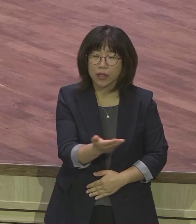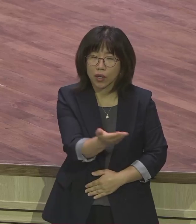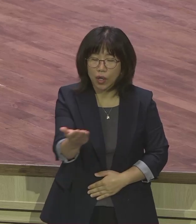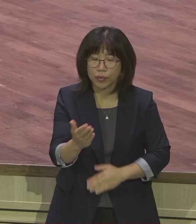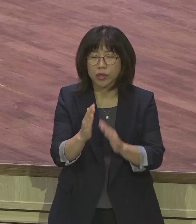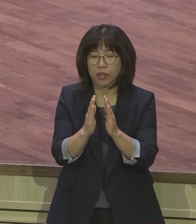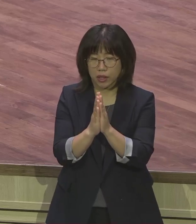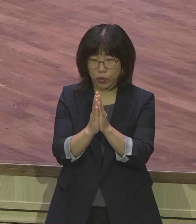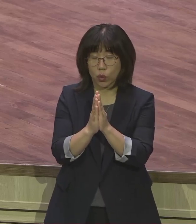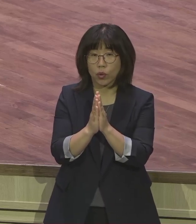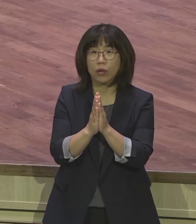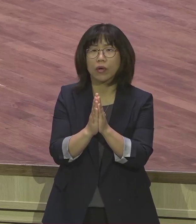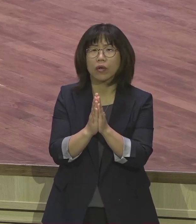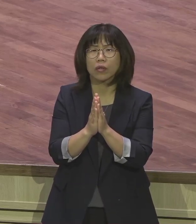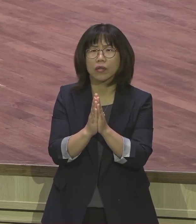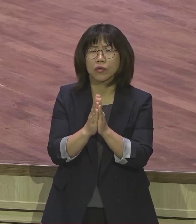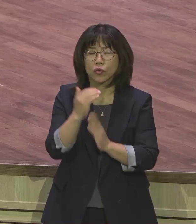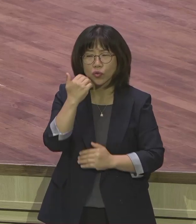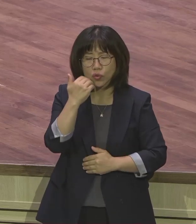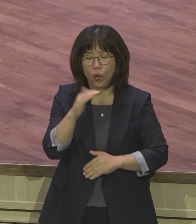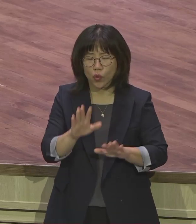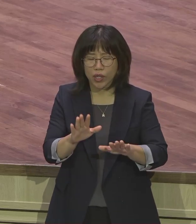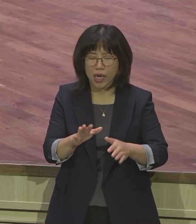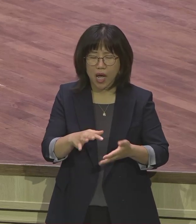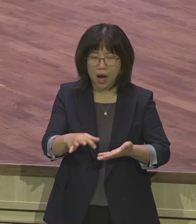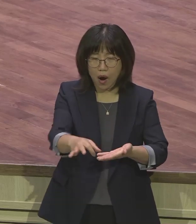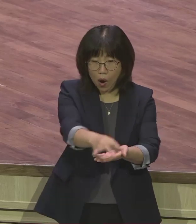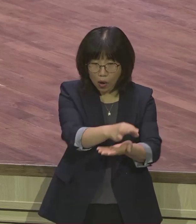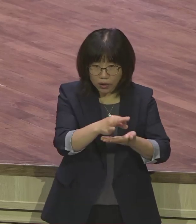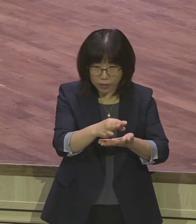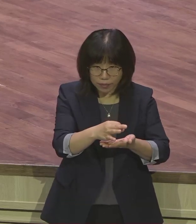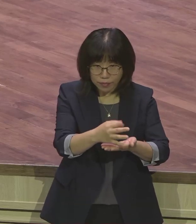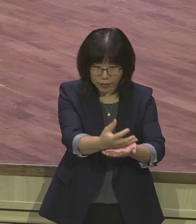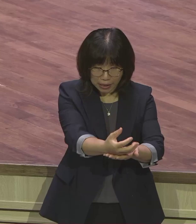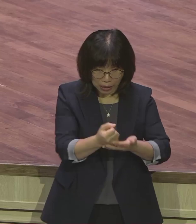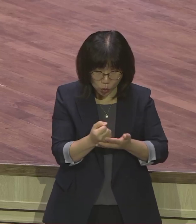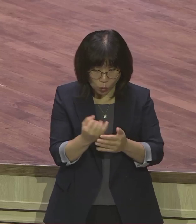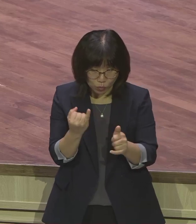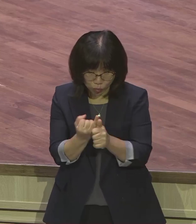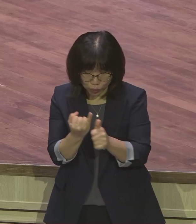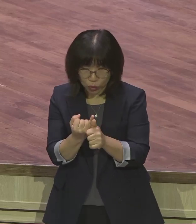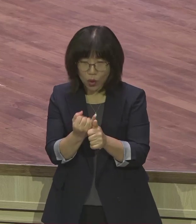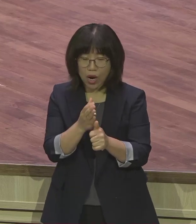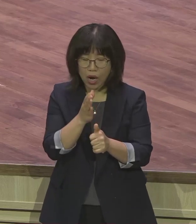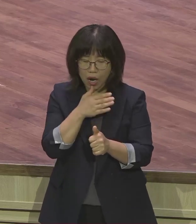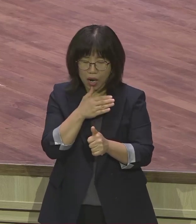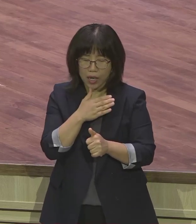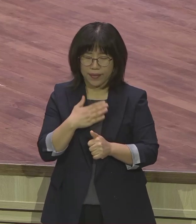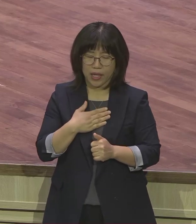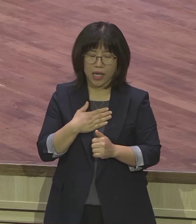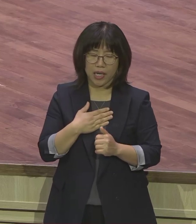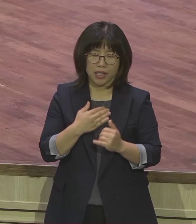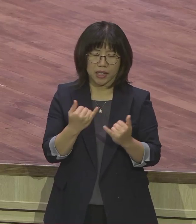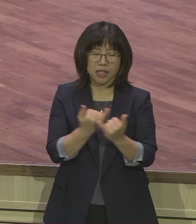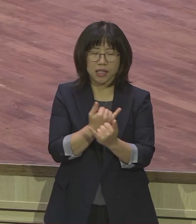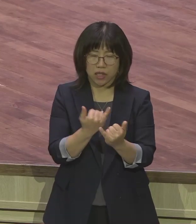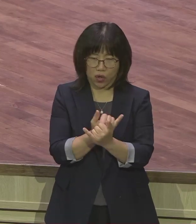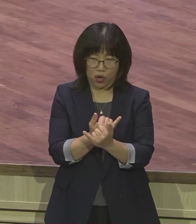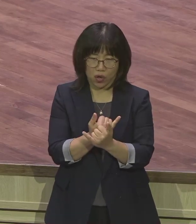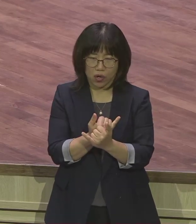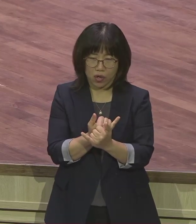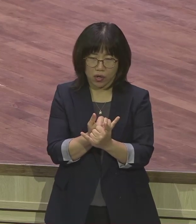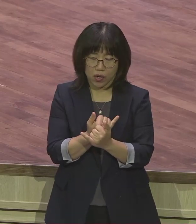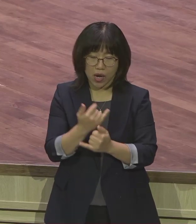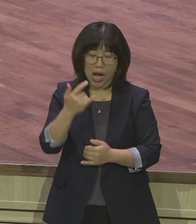기도하는 주사님 내외가 가지고 기도 제목을 보니까 두 외가 친가에 할아버지가 있는데